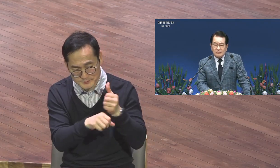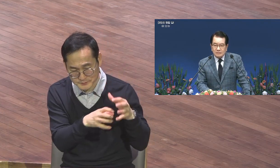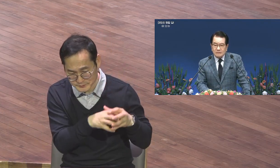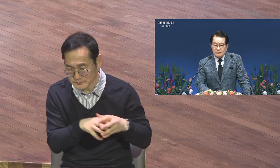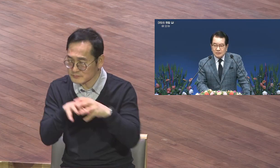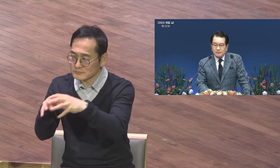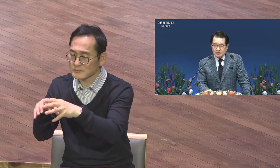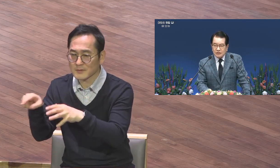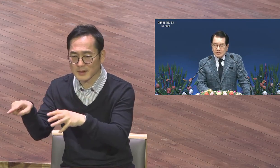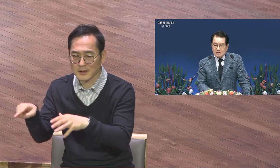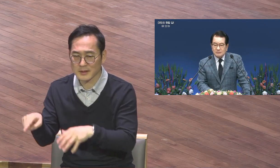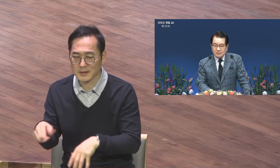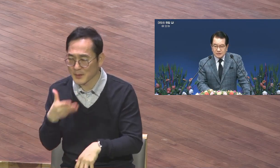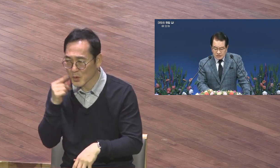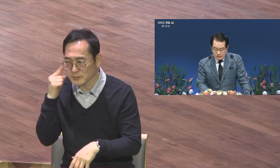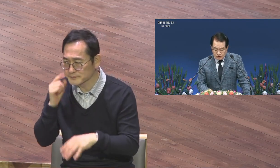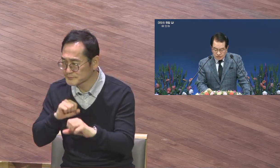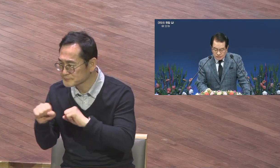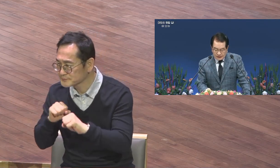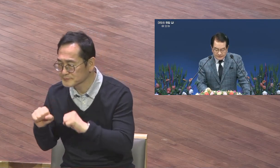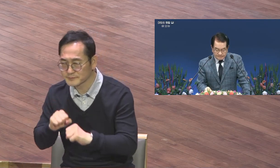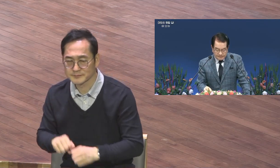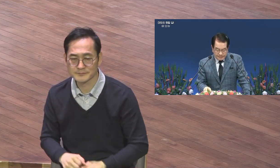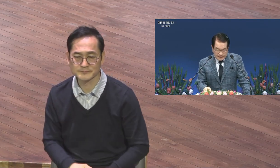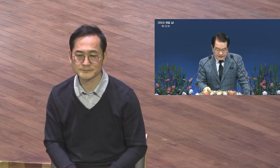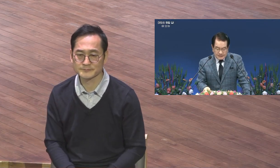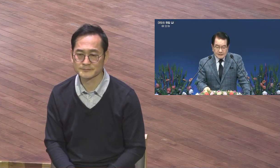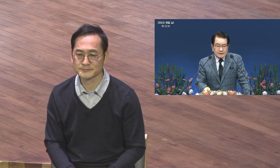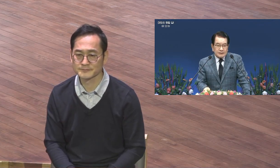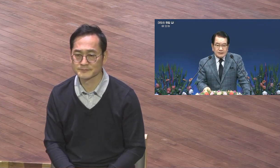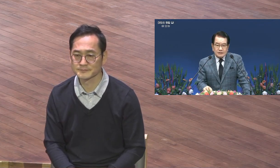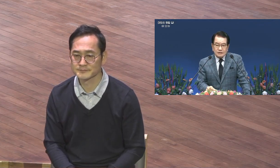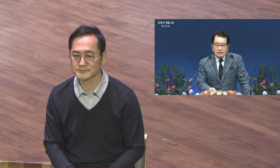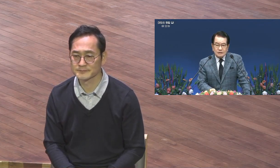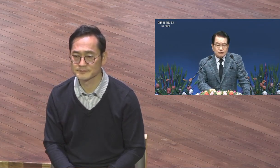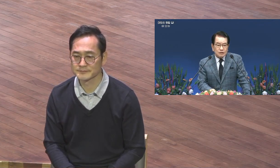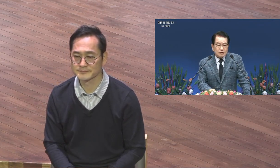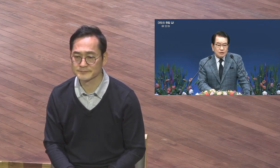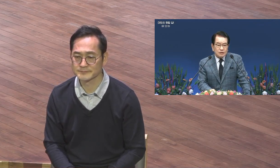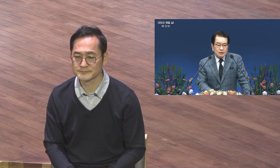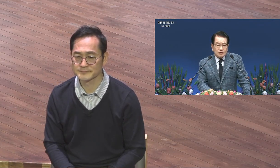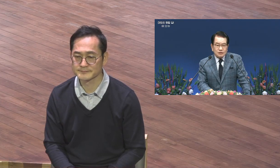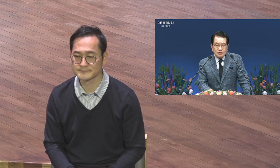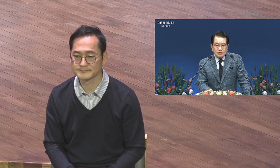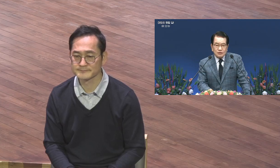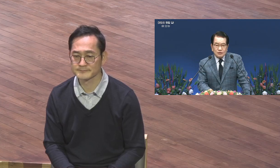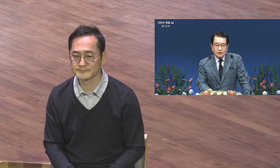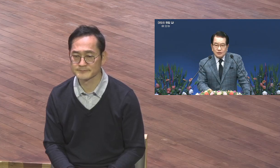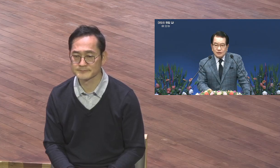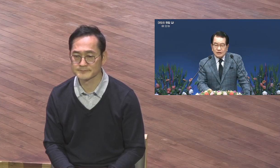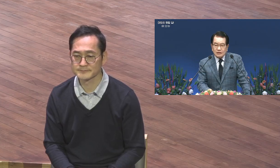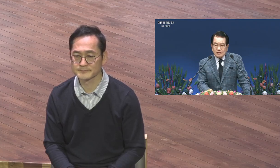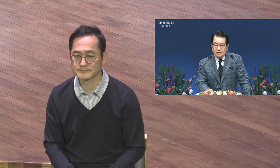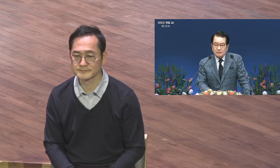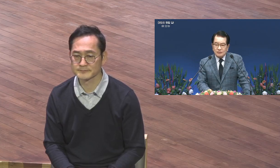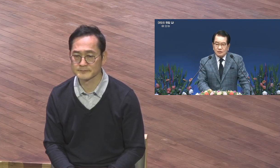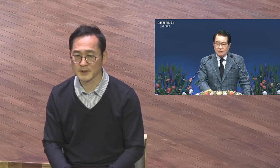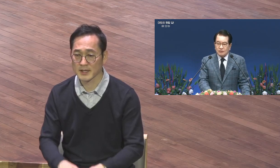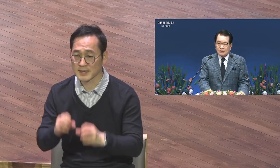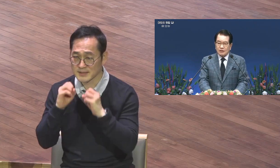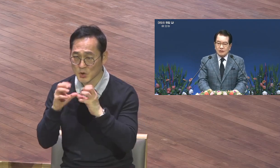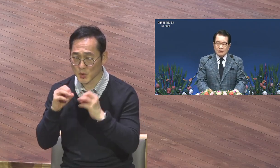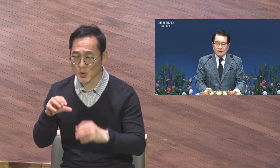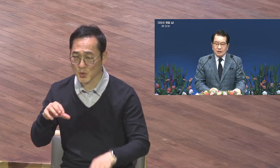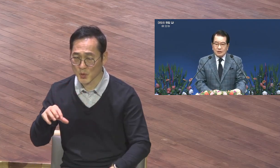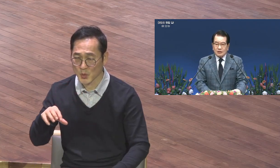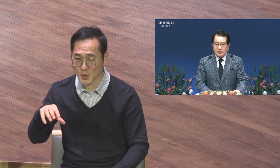선교 현장을 뭐 부지런히 지금 엄청 뛰고 있습니다. 저는 우리 선교 위원장님도